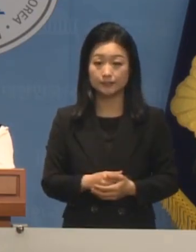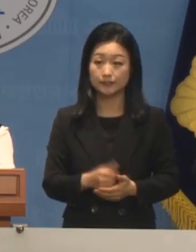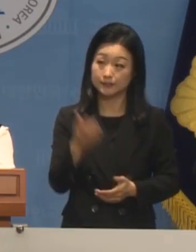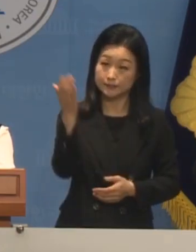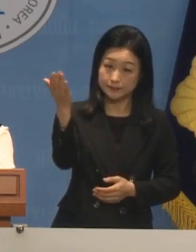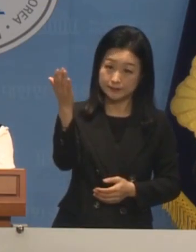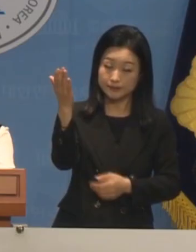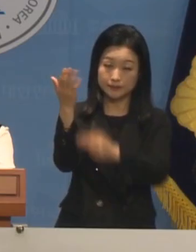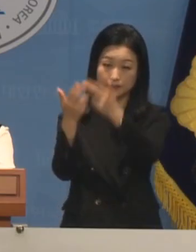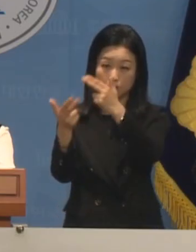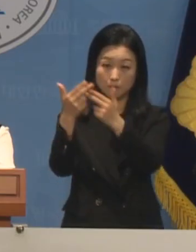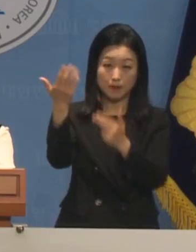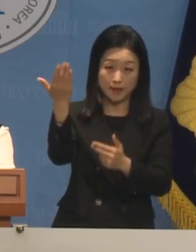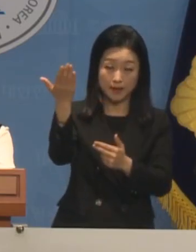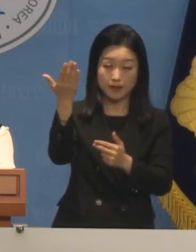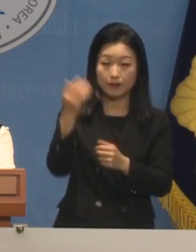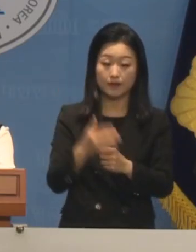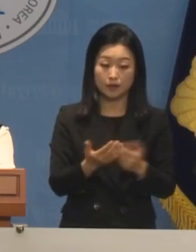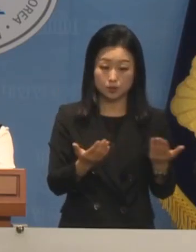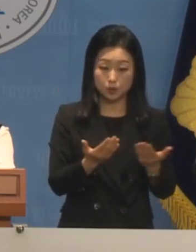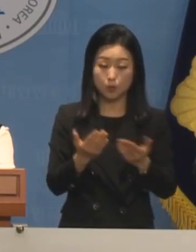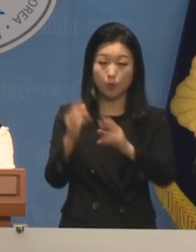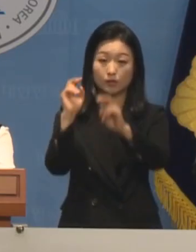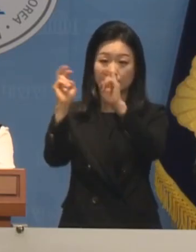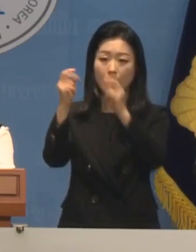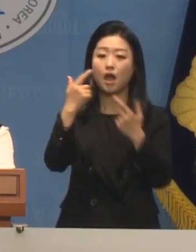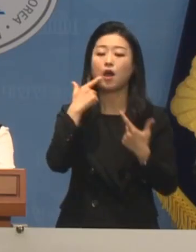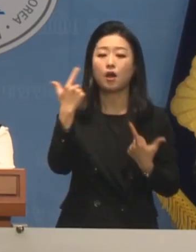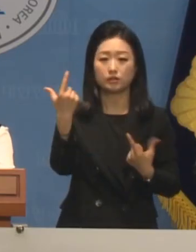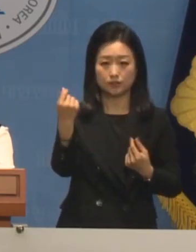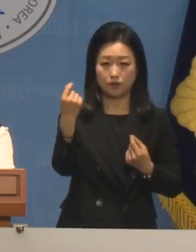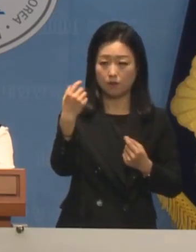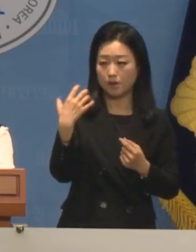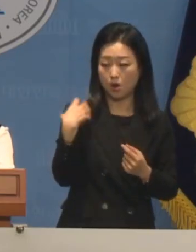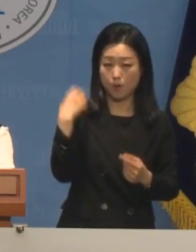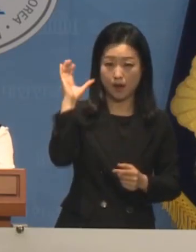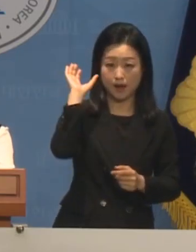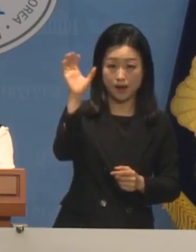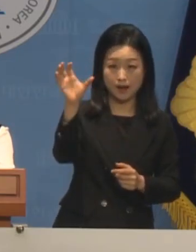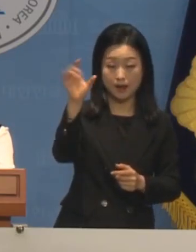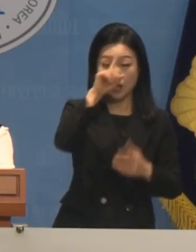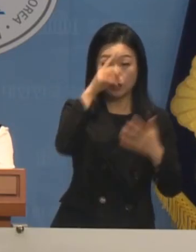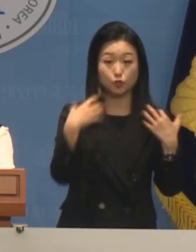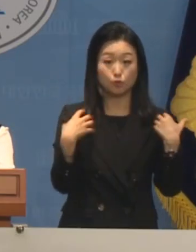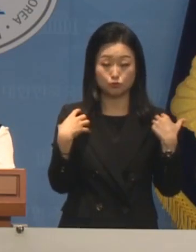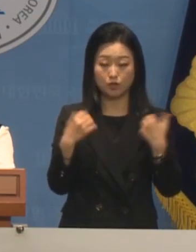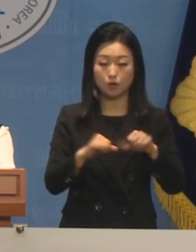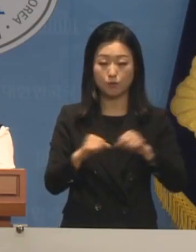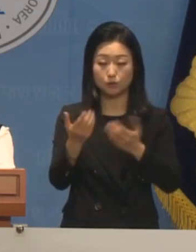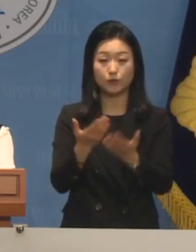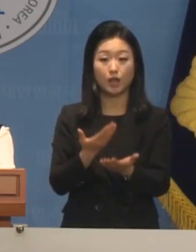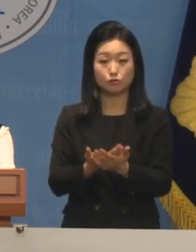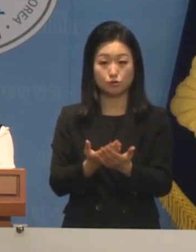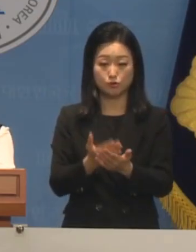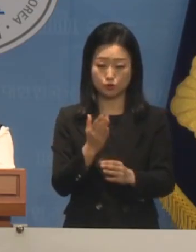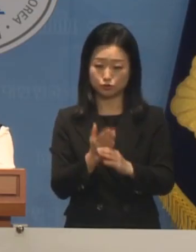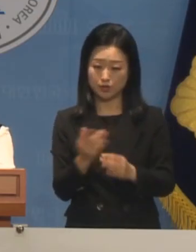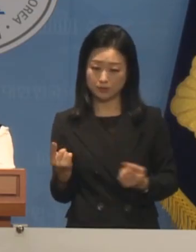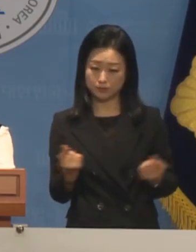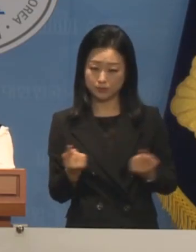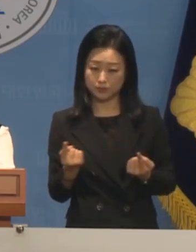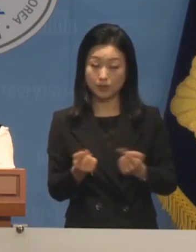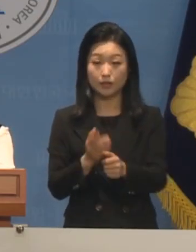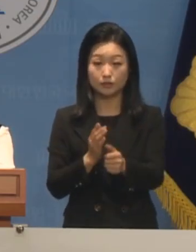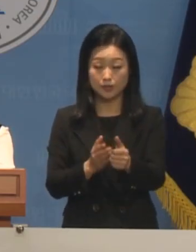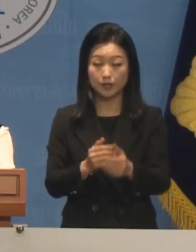단체가 노사 관계의 한 당사자로서 역할을 하도록 정부가 재 역할을 하고 법의 초기업 단위